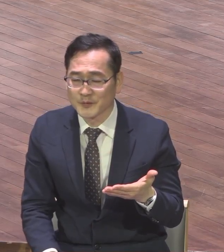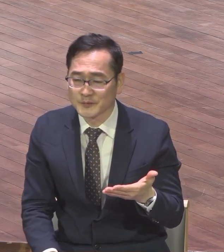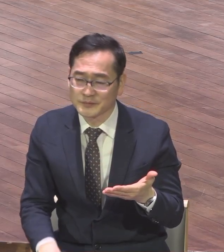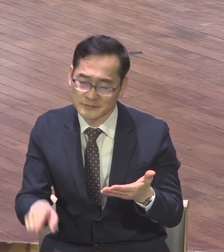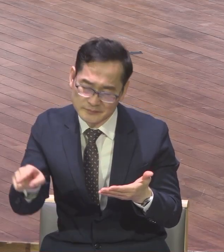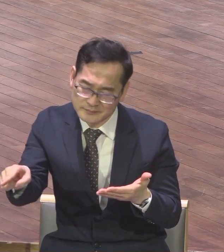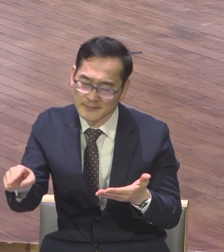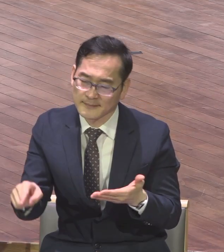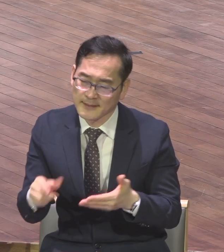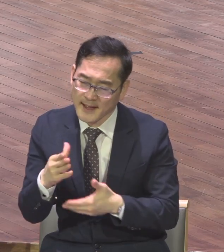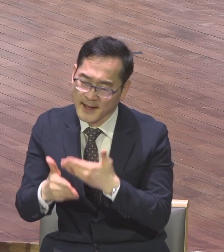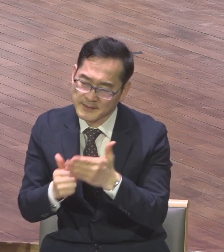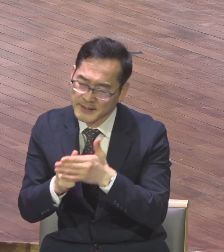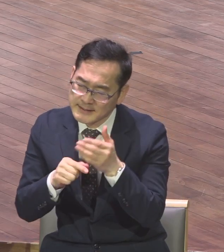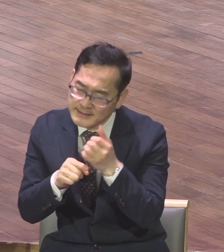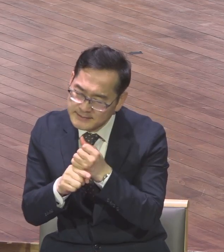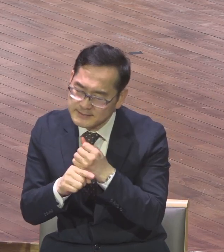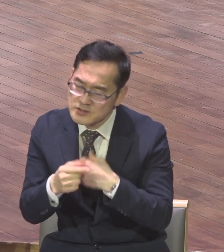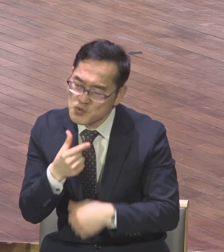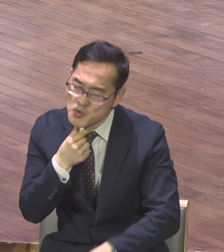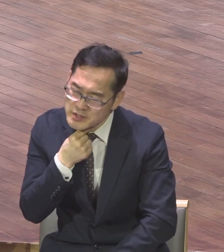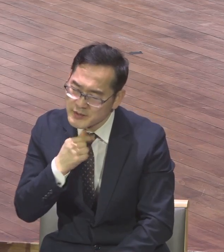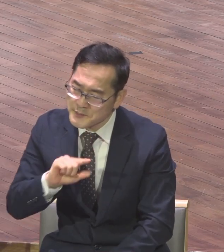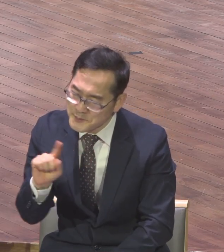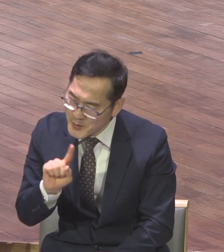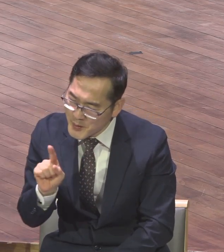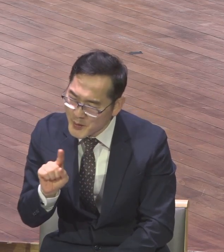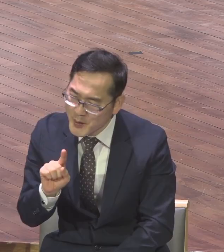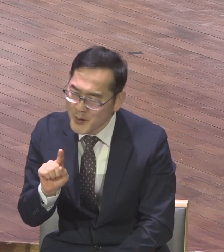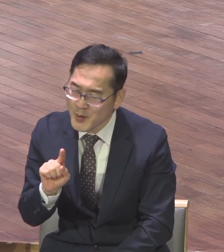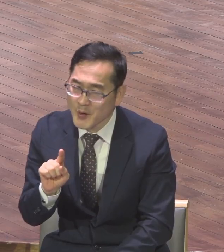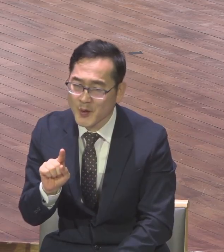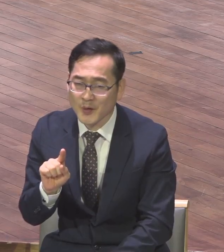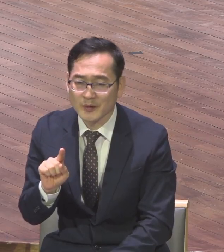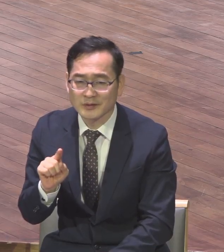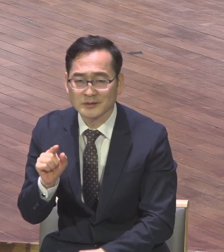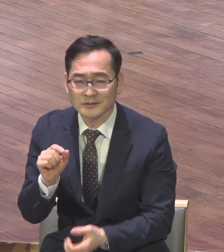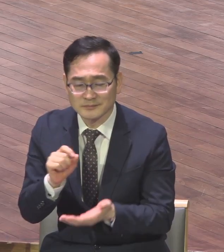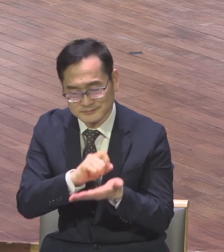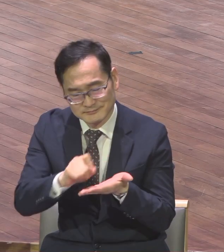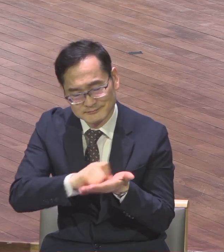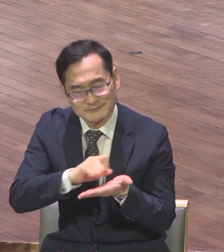향한 하나님의 뜻이 무엇인지를 언급을 하고 있습니다.